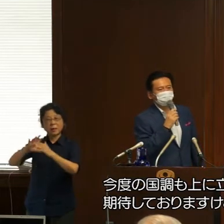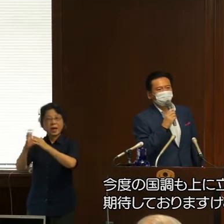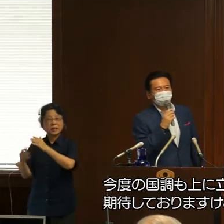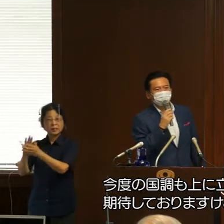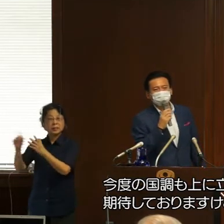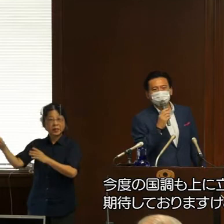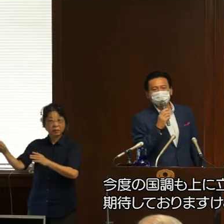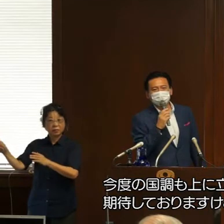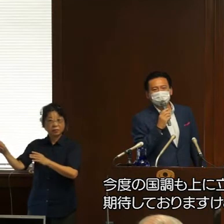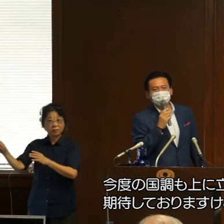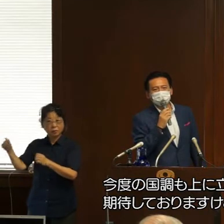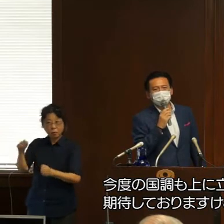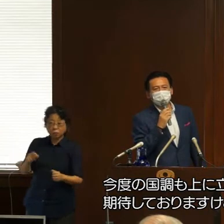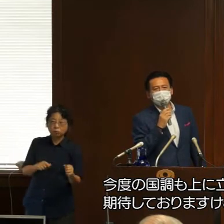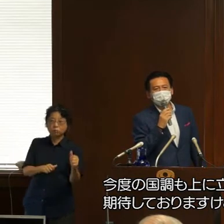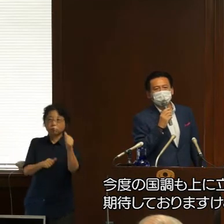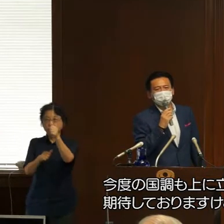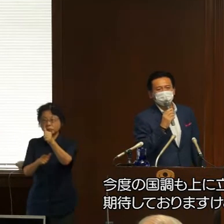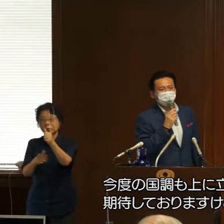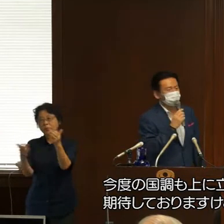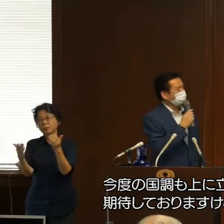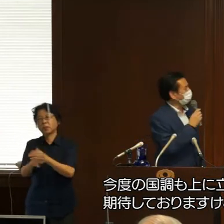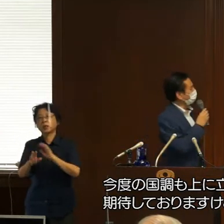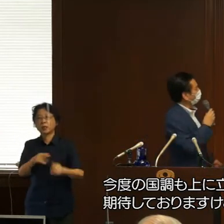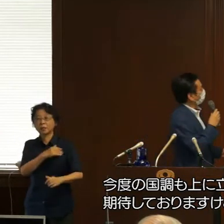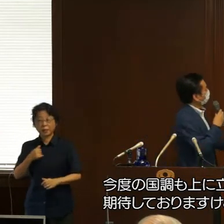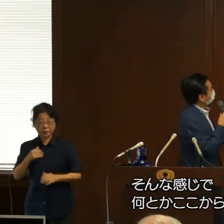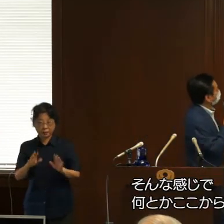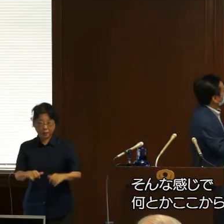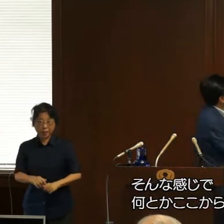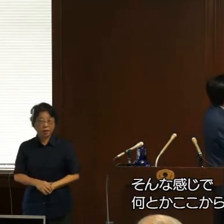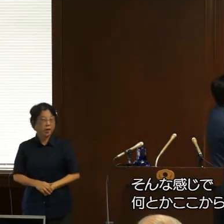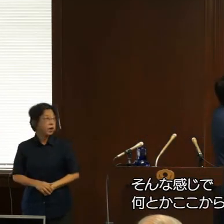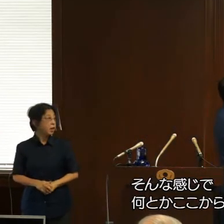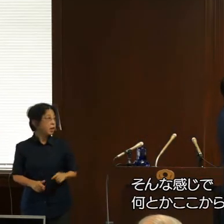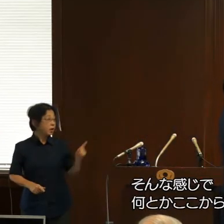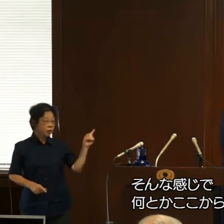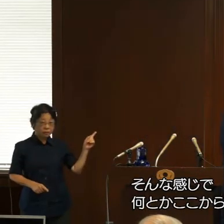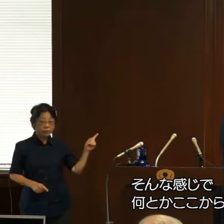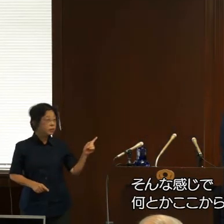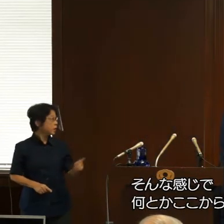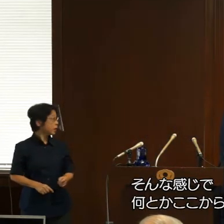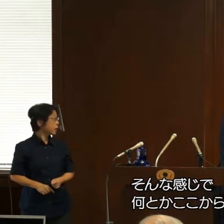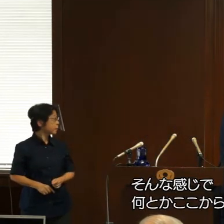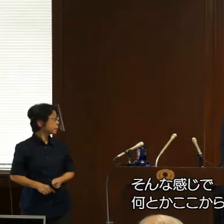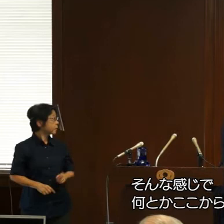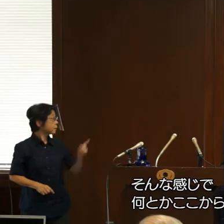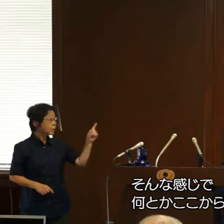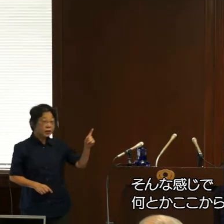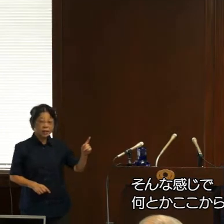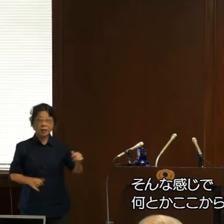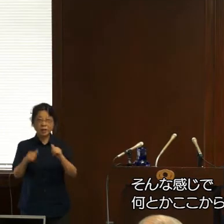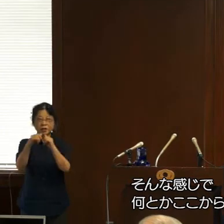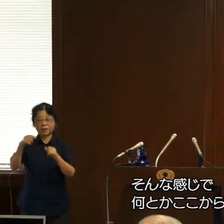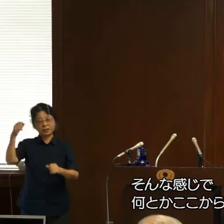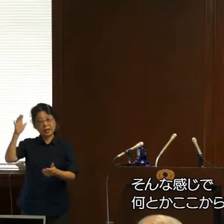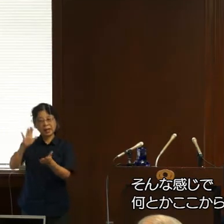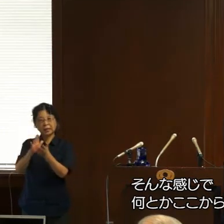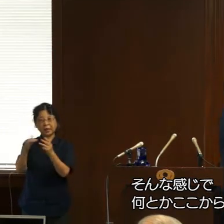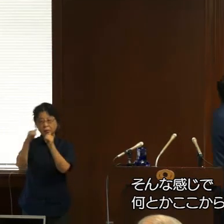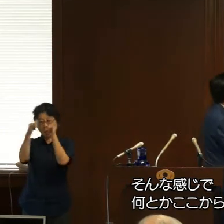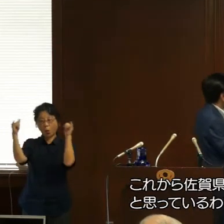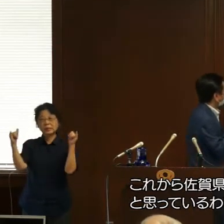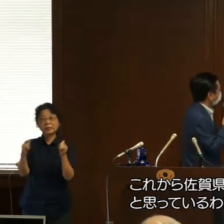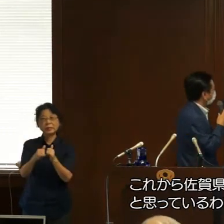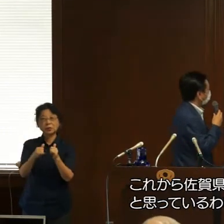庁も上に立ってるんじゃないかなと期待しておりますけど、そんな感じで、ここからなんとかここから反転をするような形